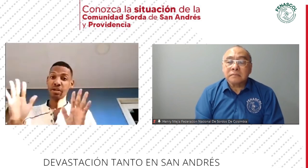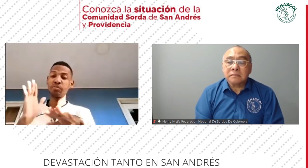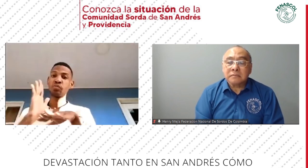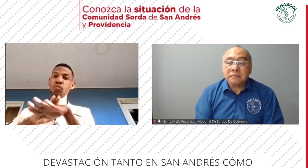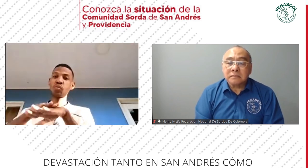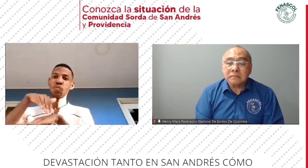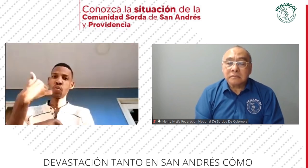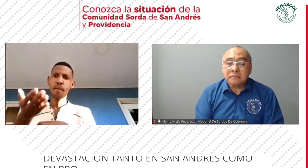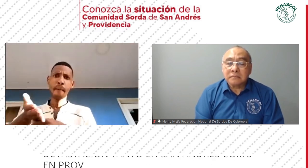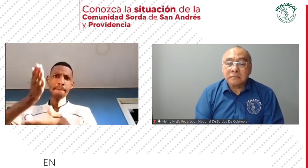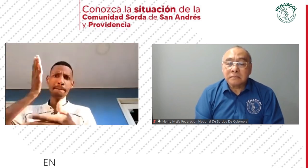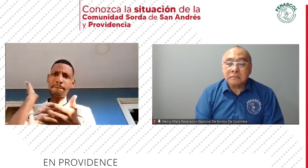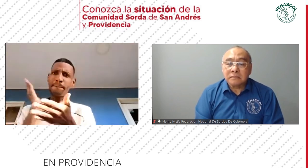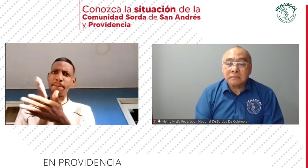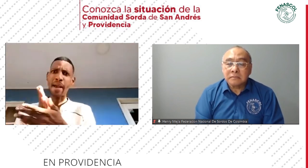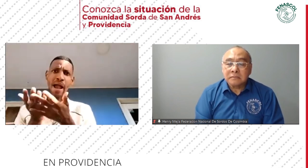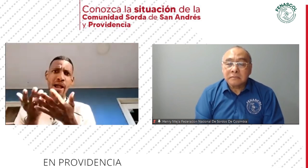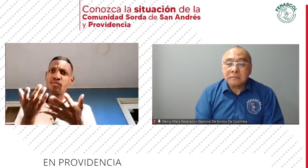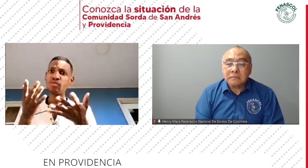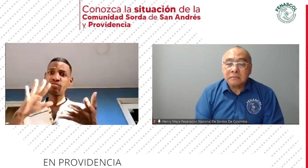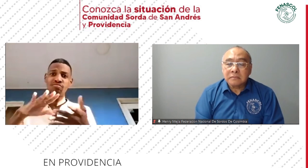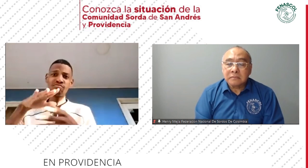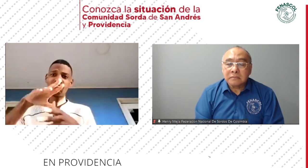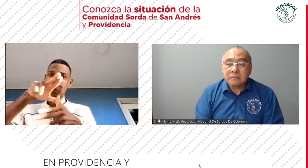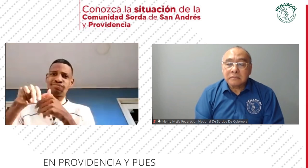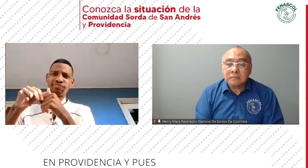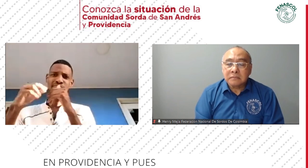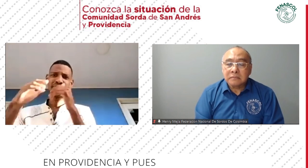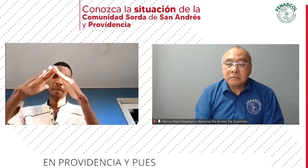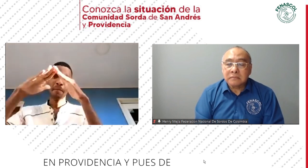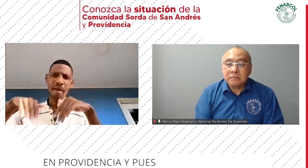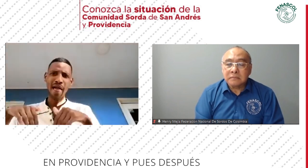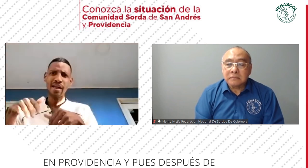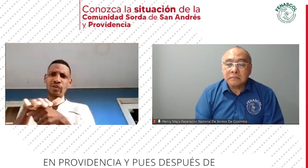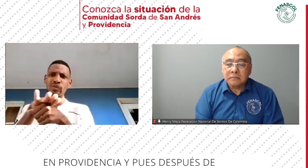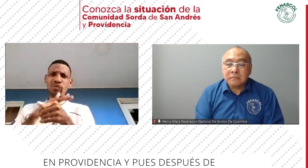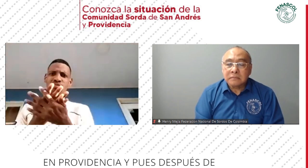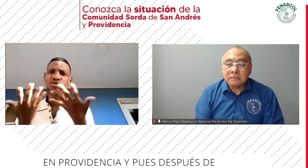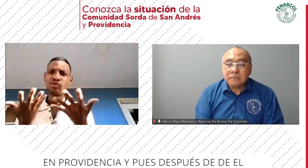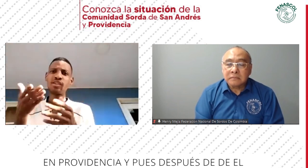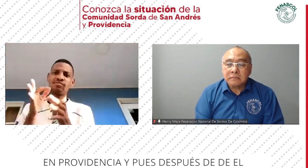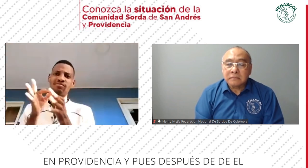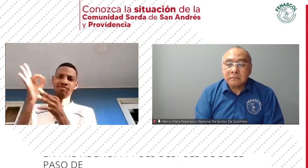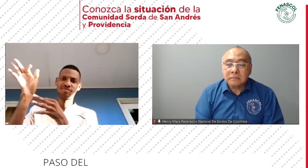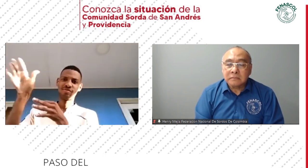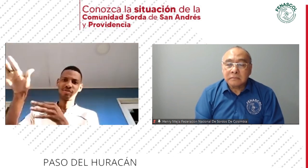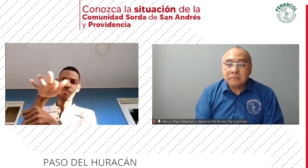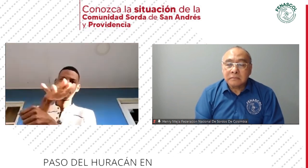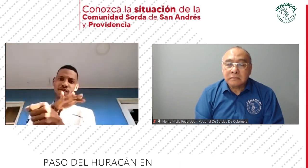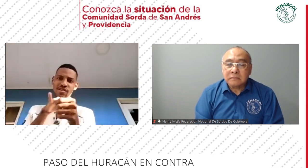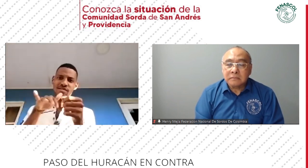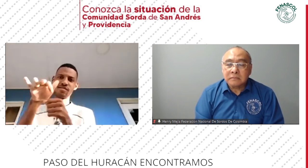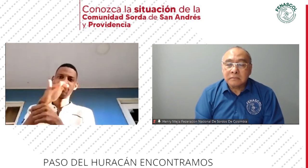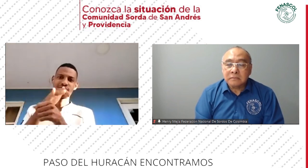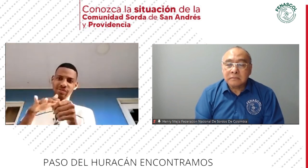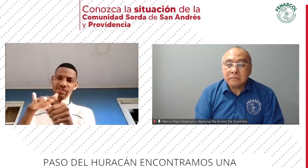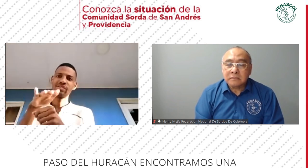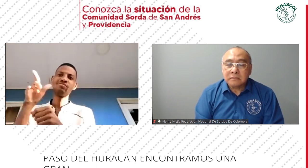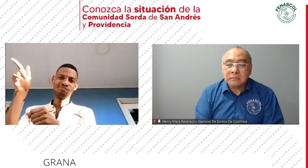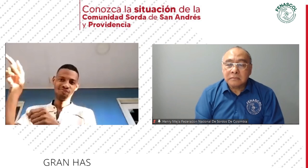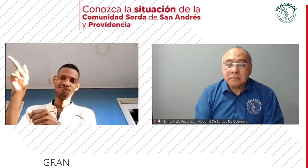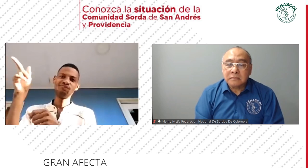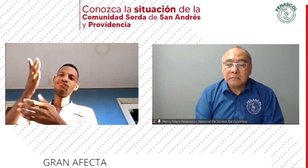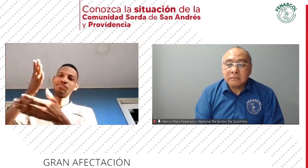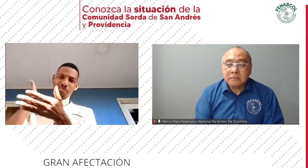andrés como en providencia y pues después de el paso del huracán encontramos una gran